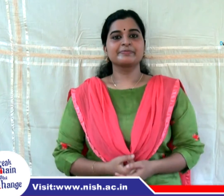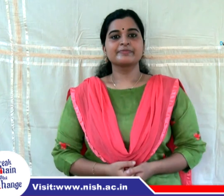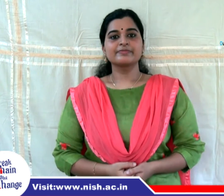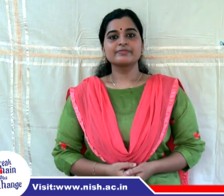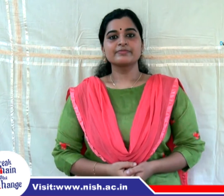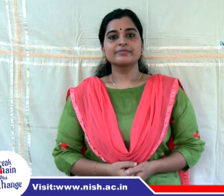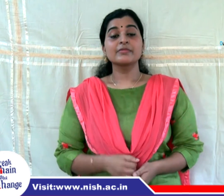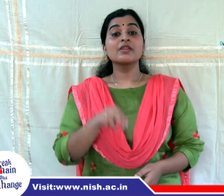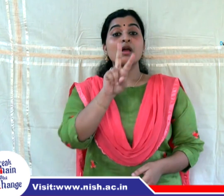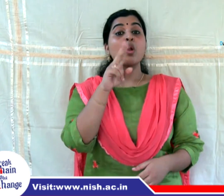കഴിക്കുക.